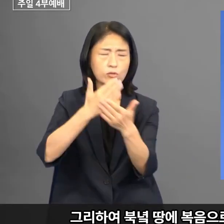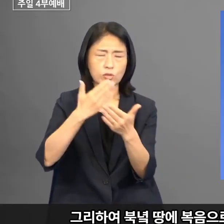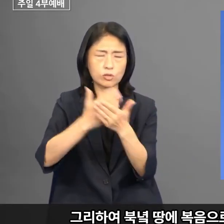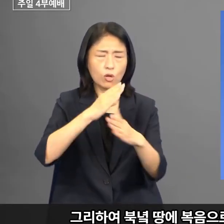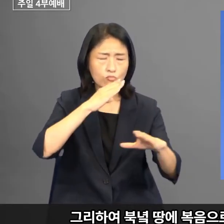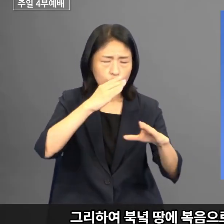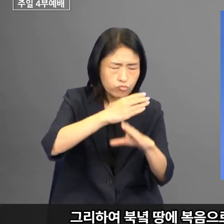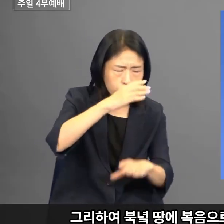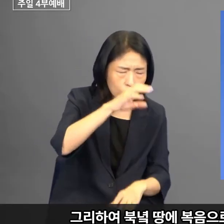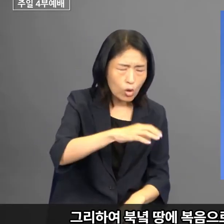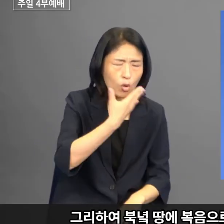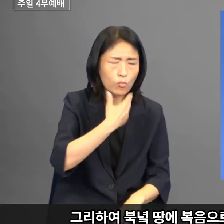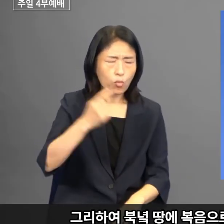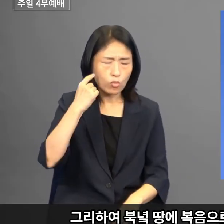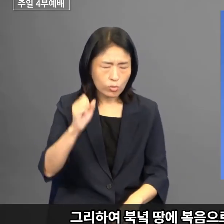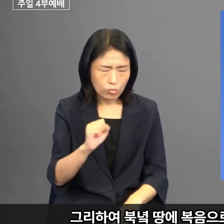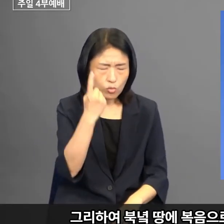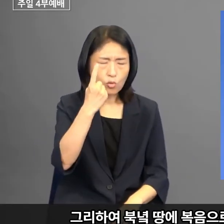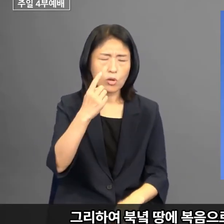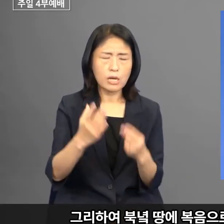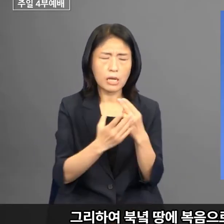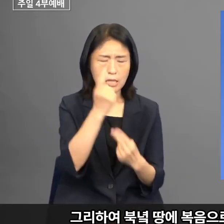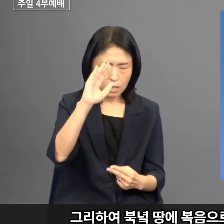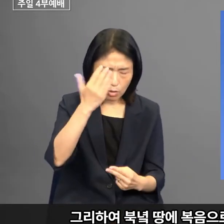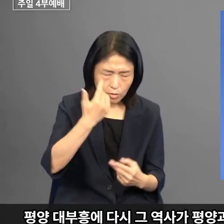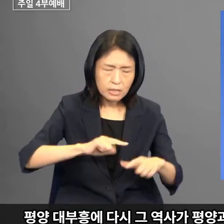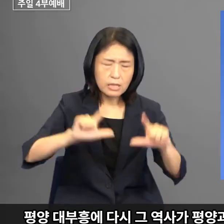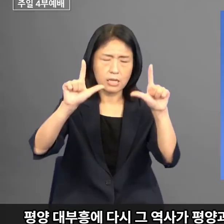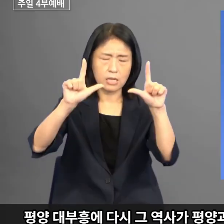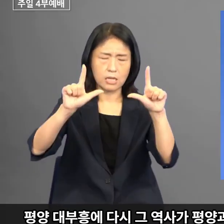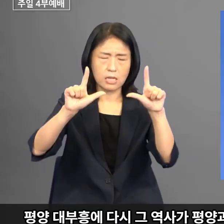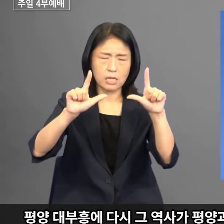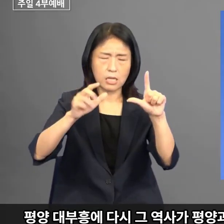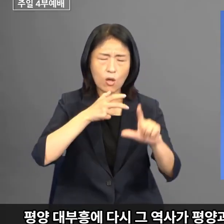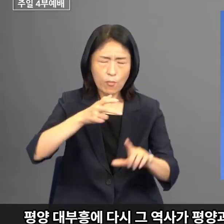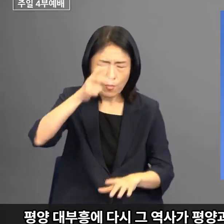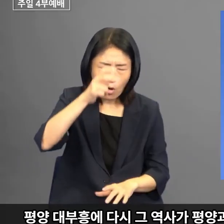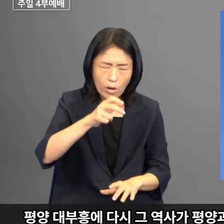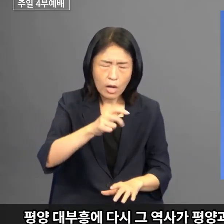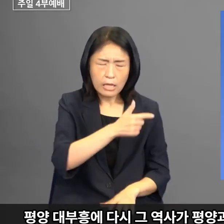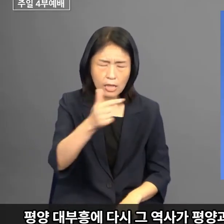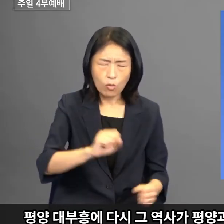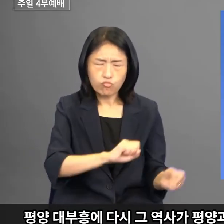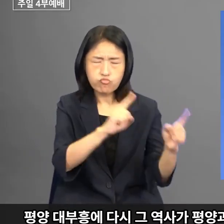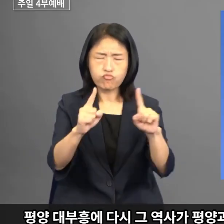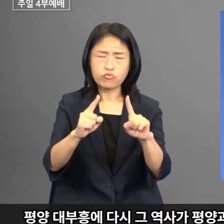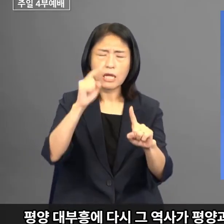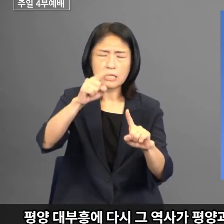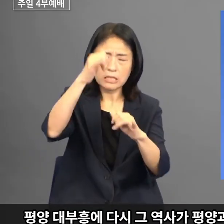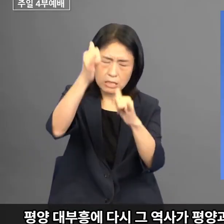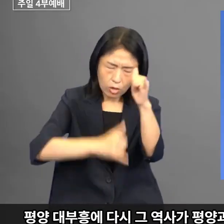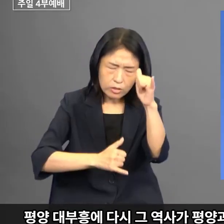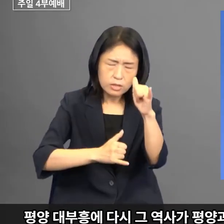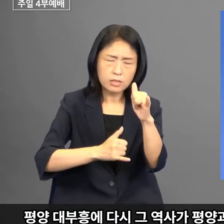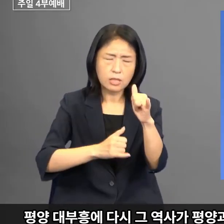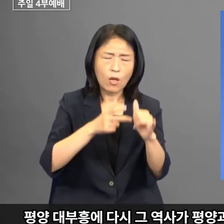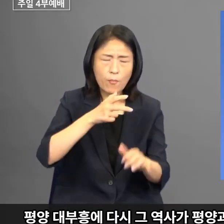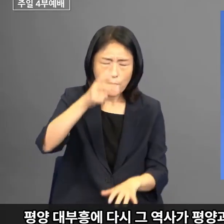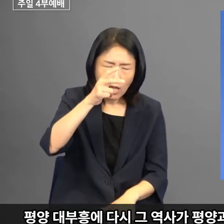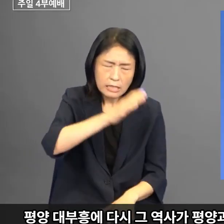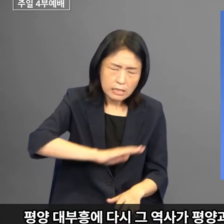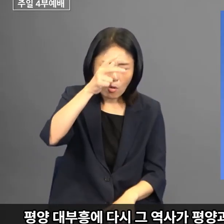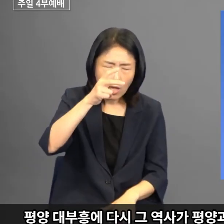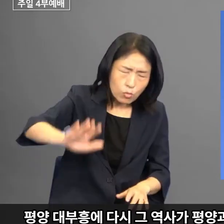북녘 땅에 복음으로 말미암아 하나 되어진 그날 평양 대부흥에 다시 그 역사가 평양과 온 땅